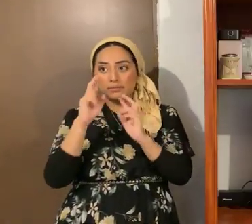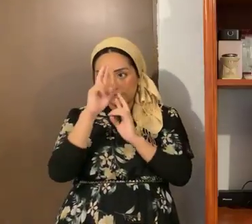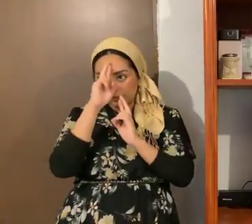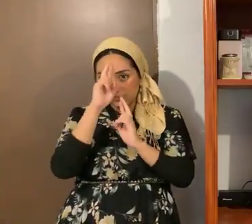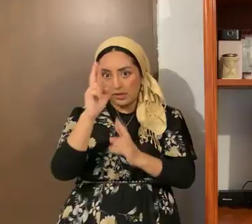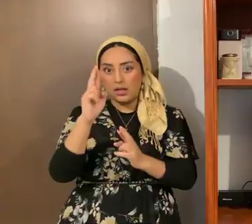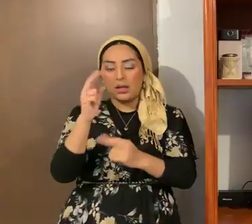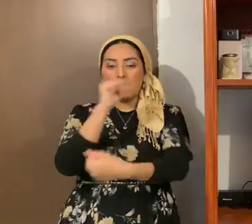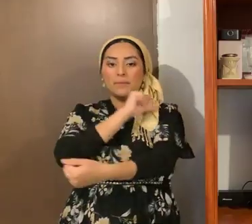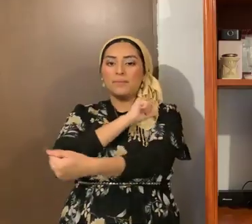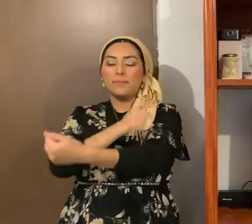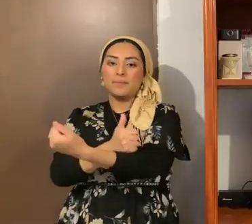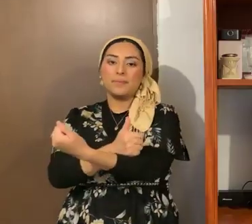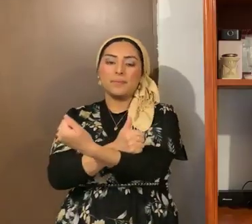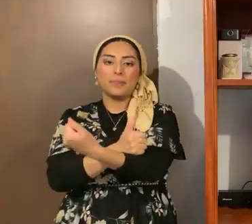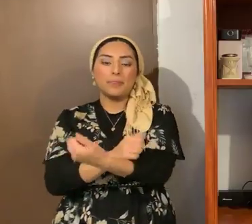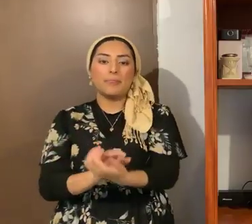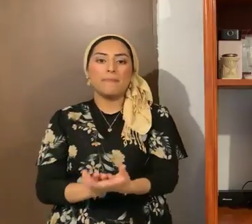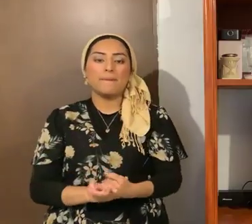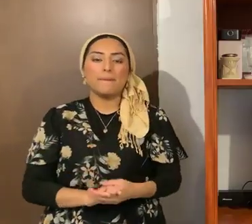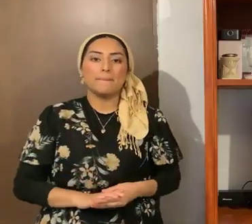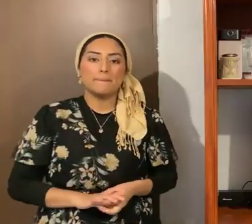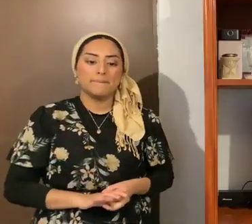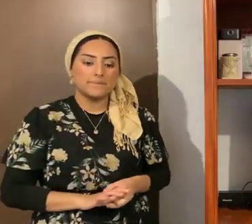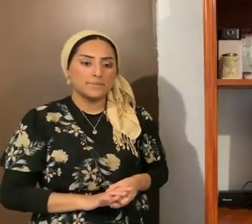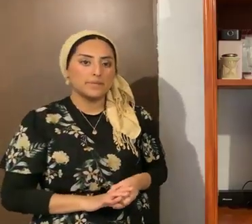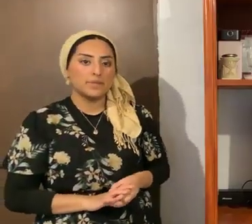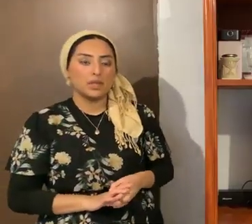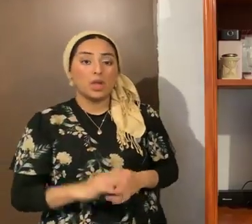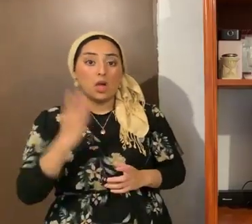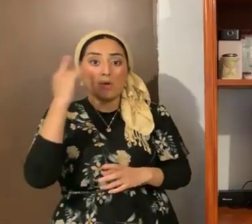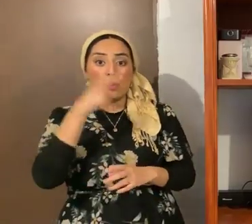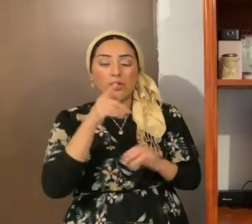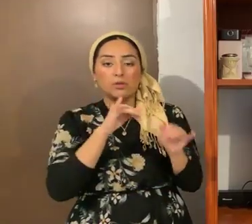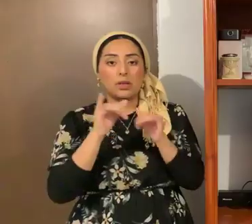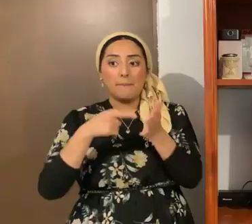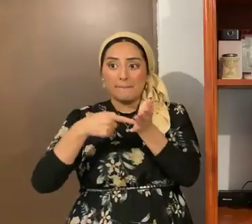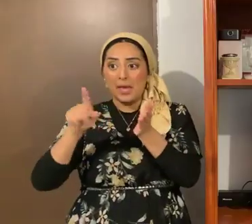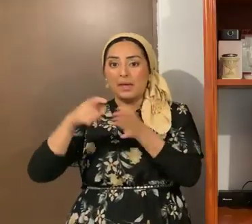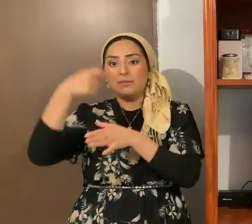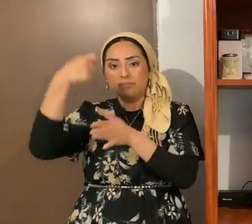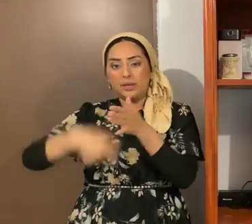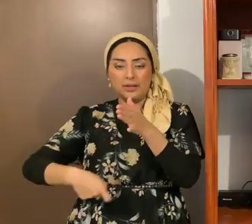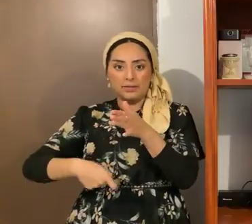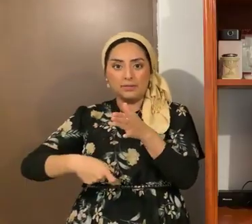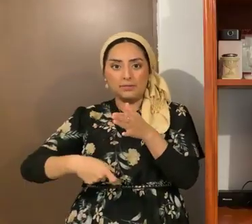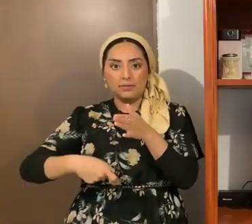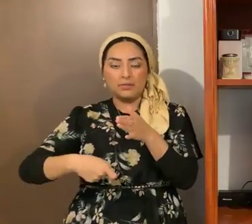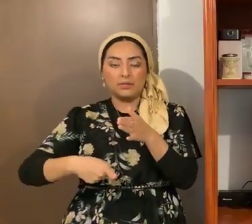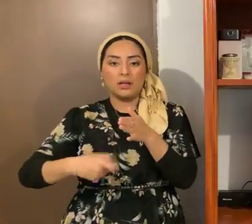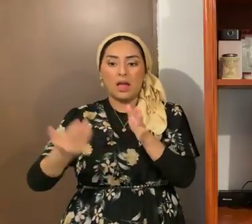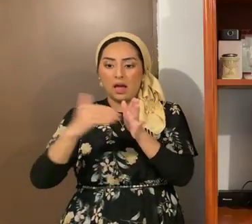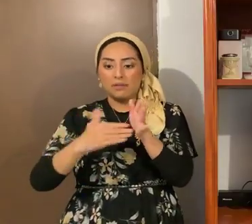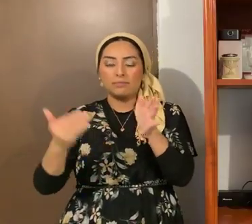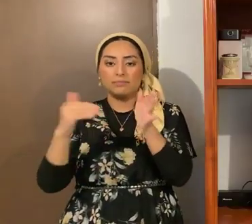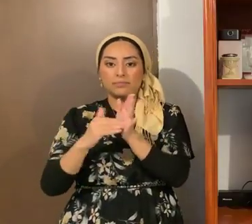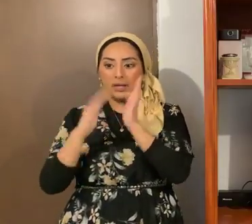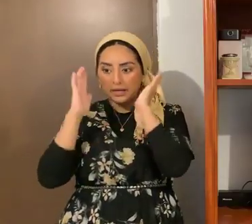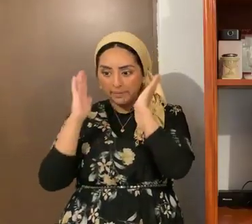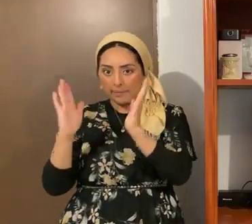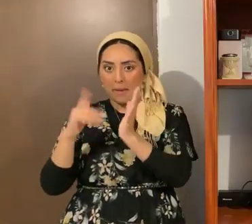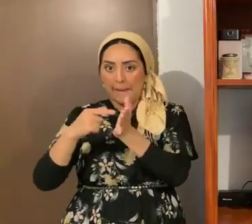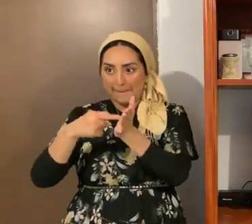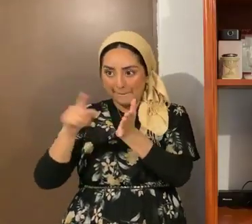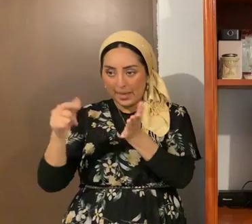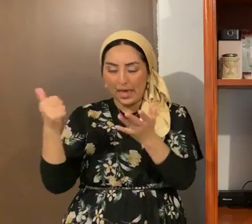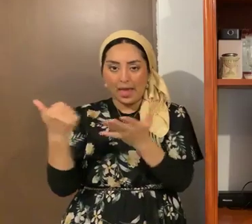conciencia. Pues por esto pagáis también los tributos, porque son servidores de Elohim que atienden continuamente a esto mismo. Pagad